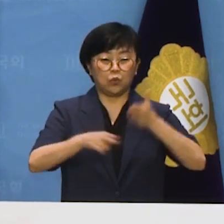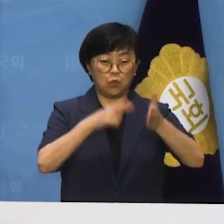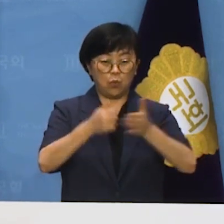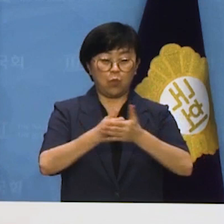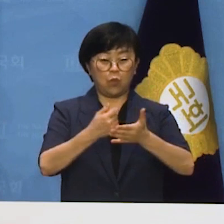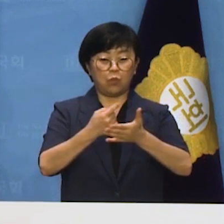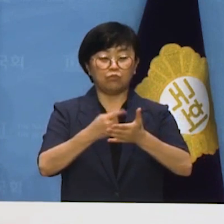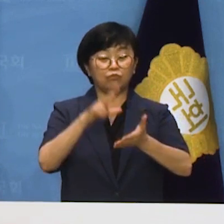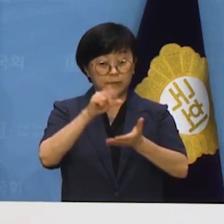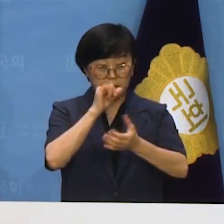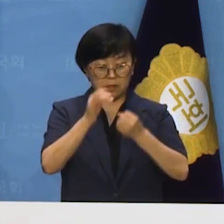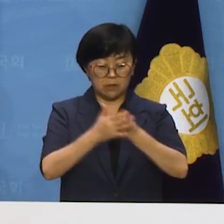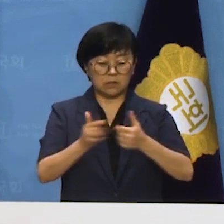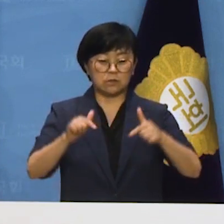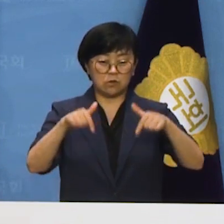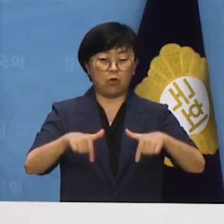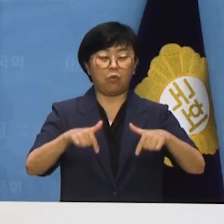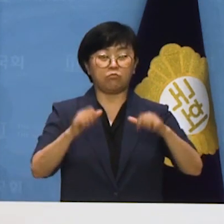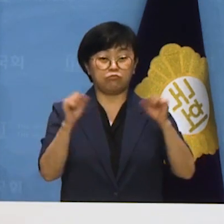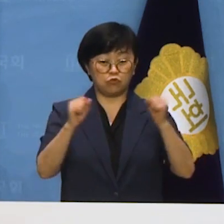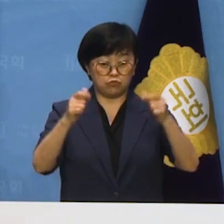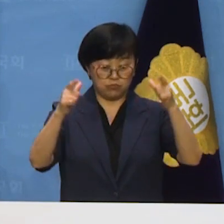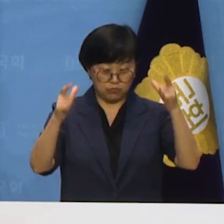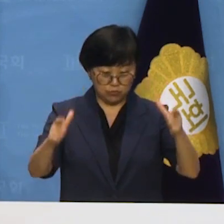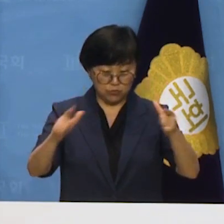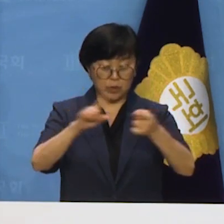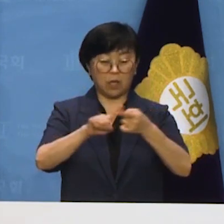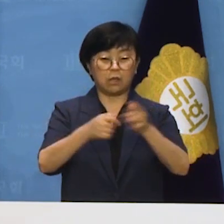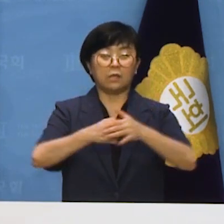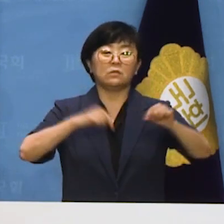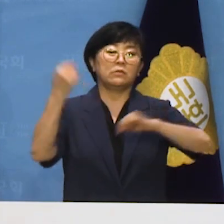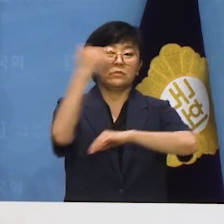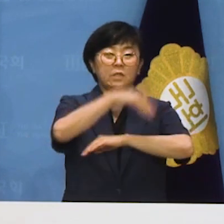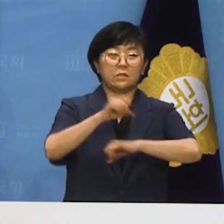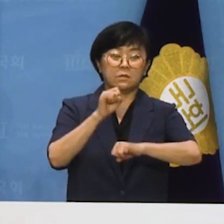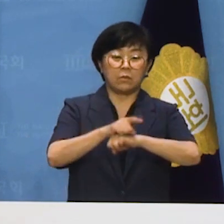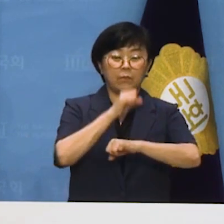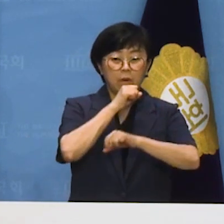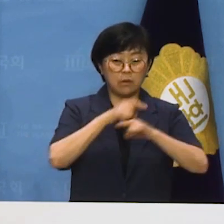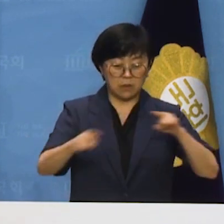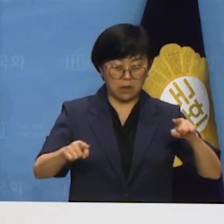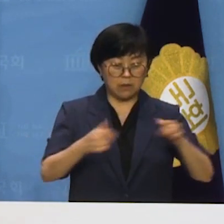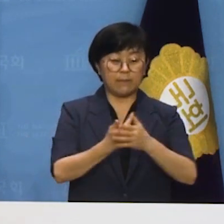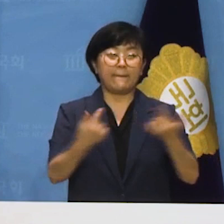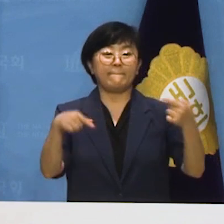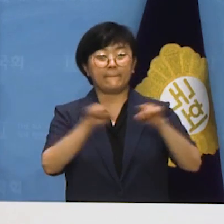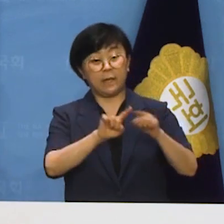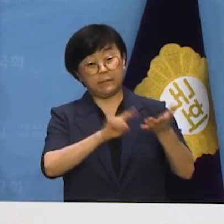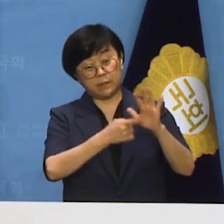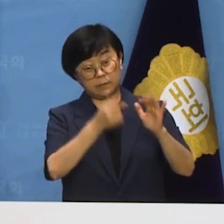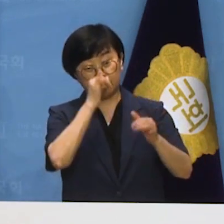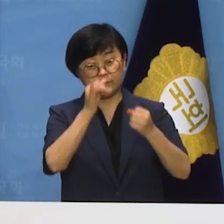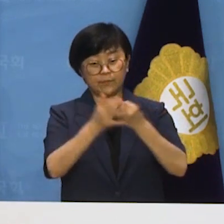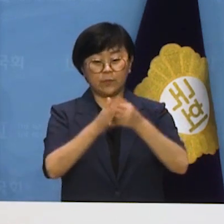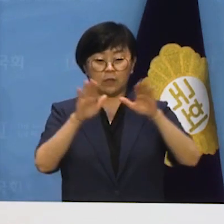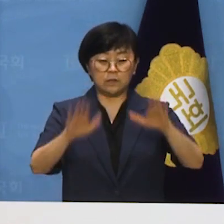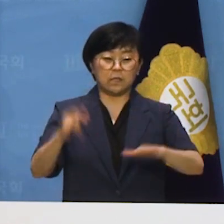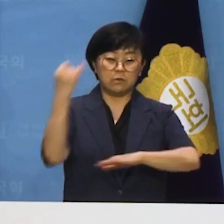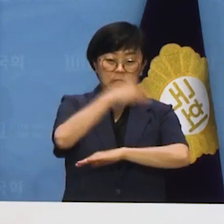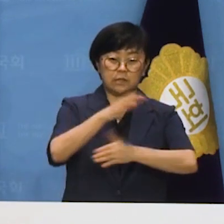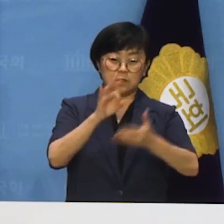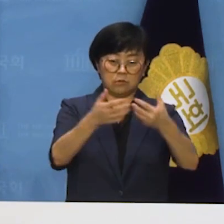소외되어 온 서북부 지역의 특성을 반영한 정책성 평가자료를 함께 제시해 현재